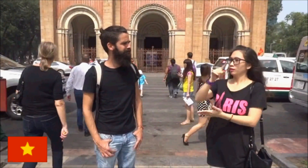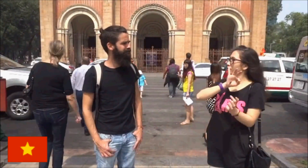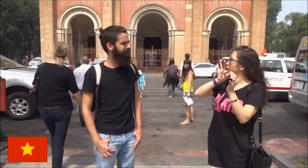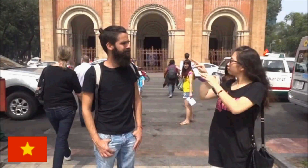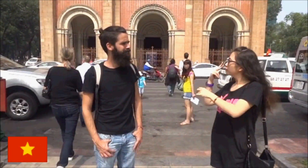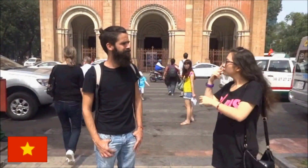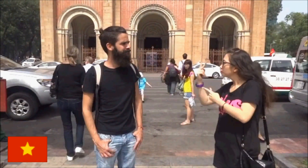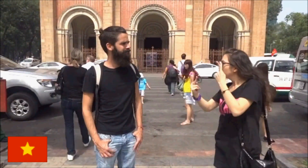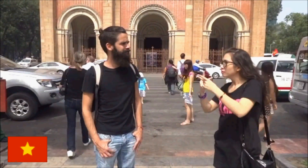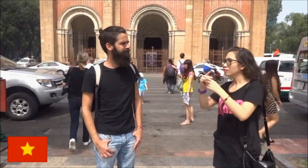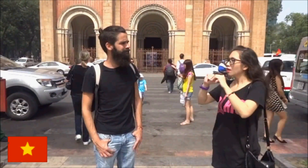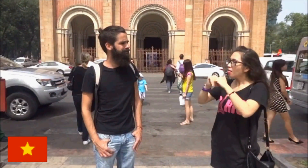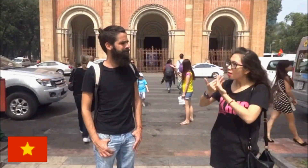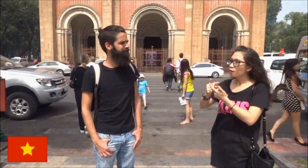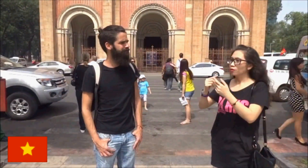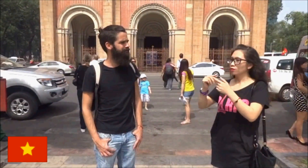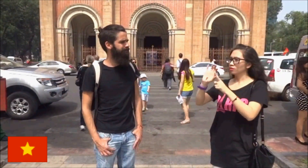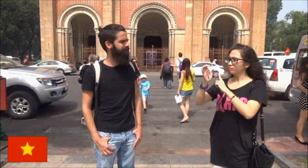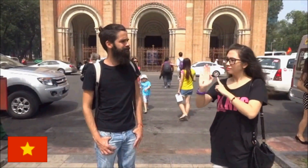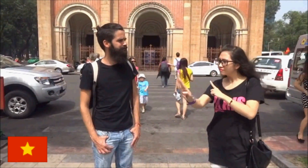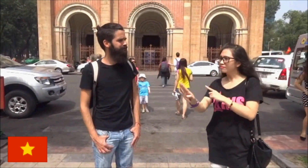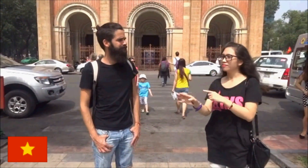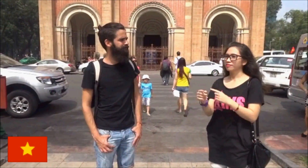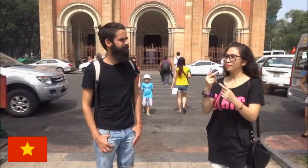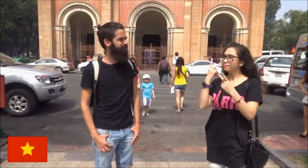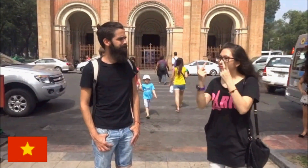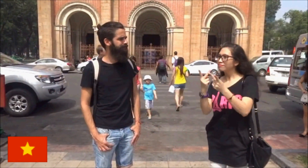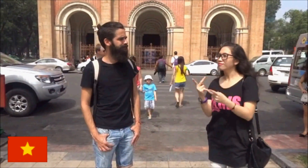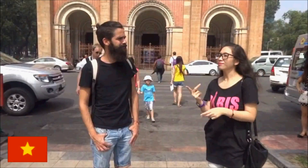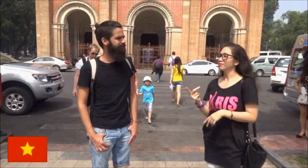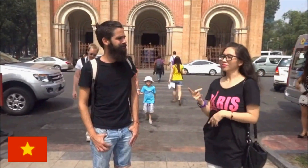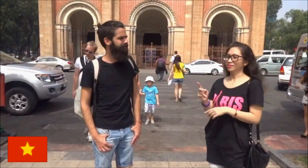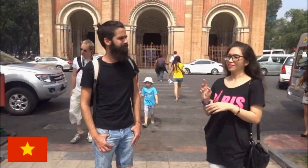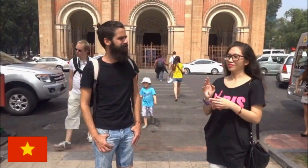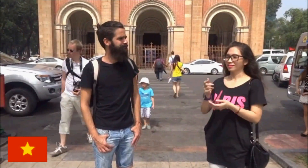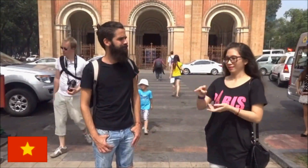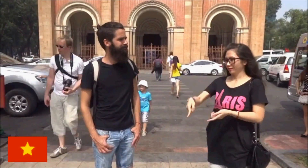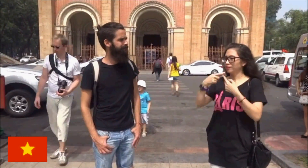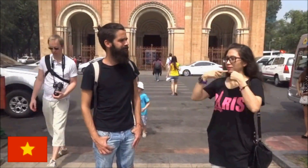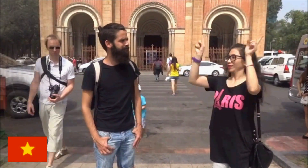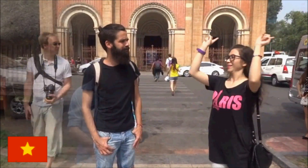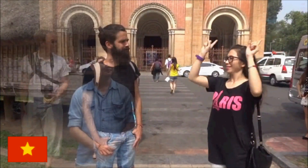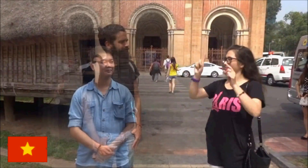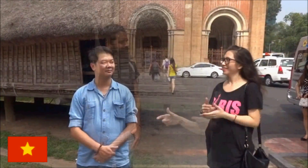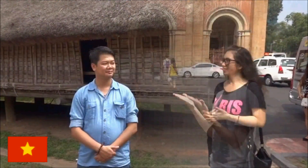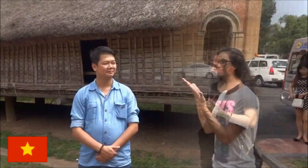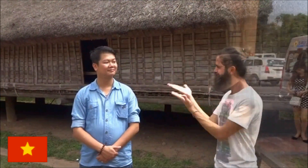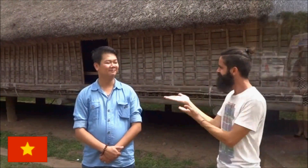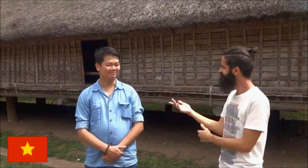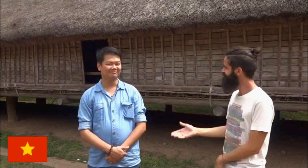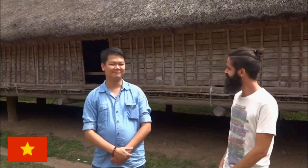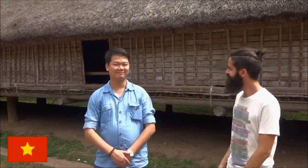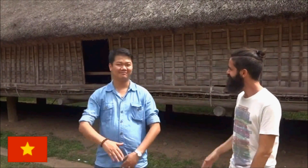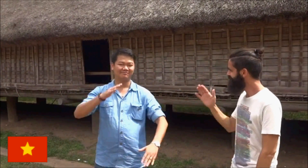été détruit. Donc il y a beaucoup de gens qui viennent visiter cette église. Et c'est une église...